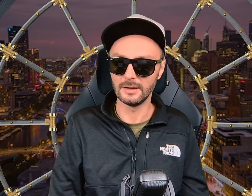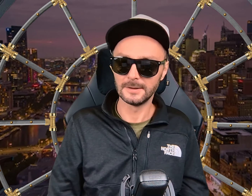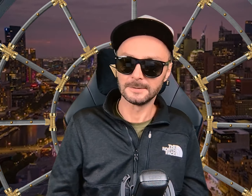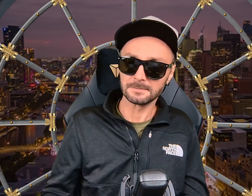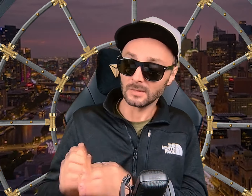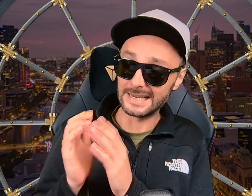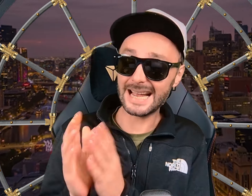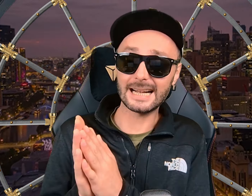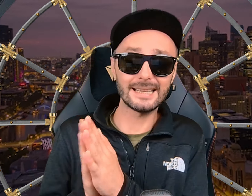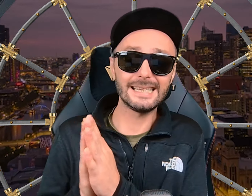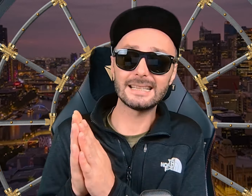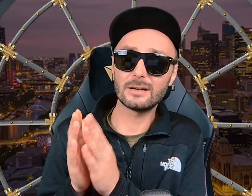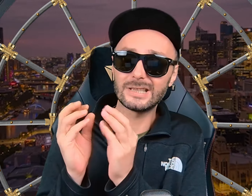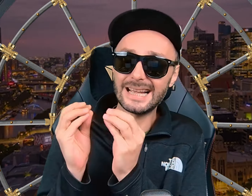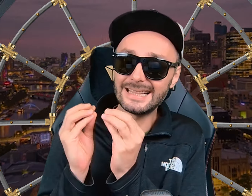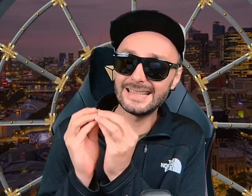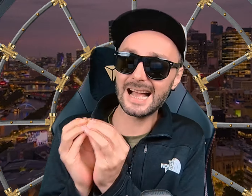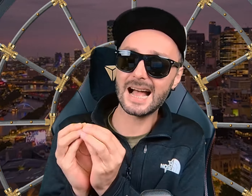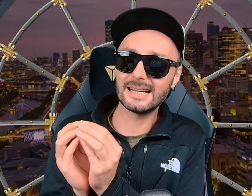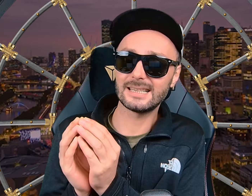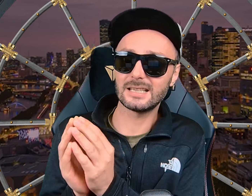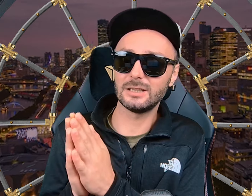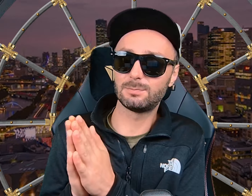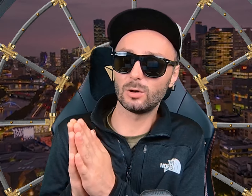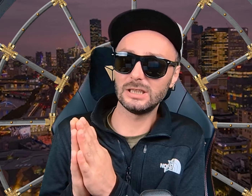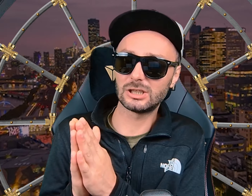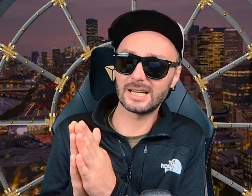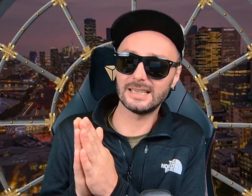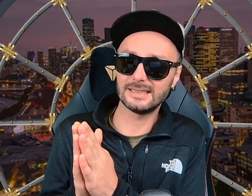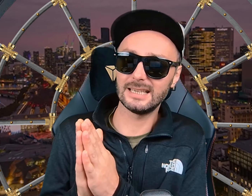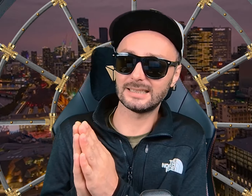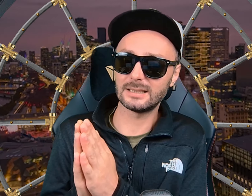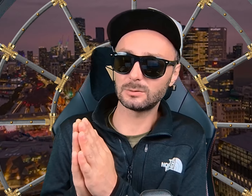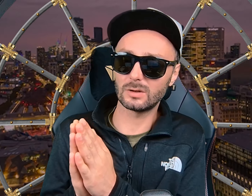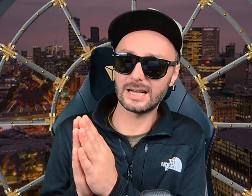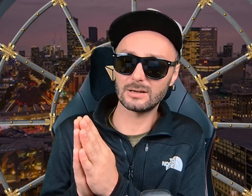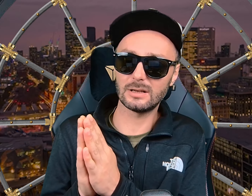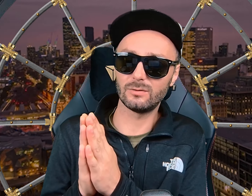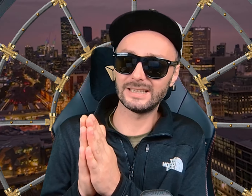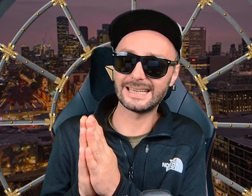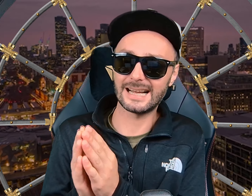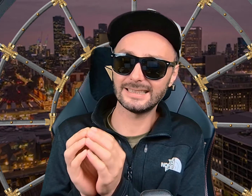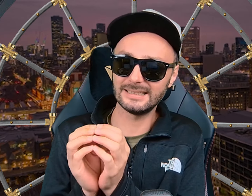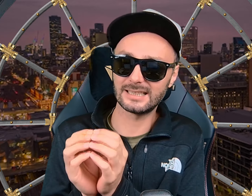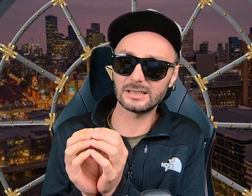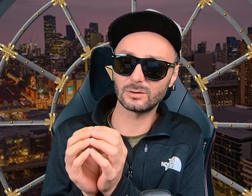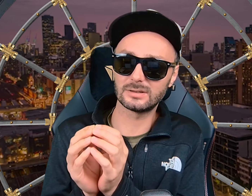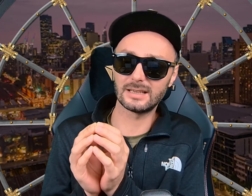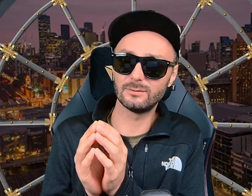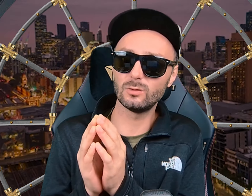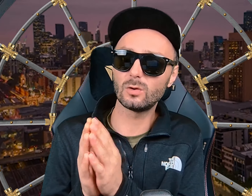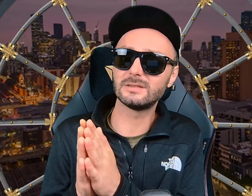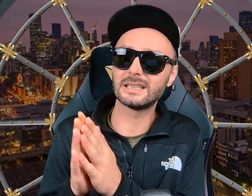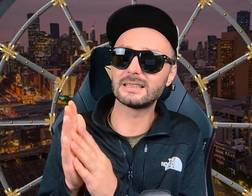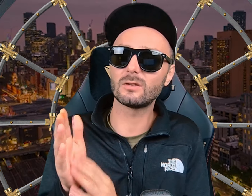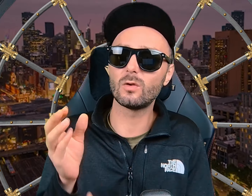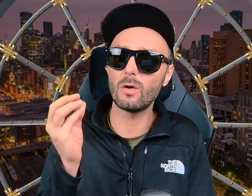Nekada jedan od najdražijih poličara iz reda Srpskog naroda u federaciji Draškostani Vukovć je tako